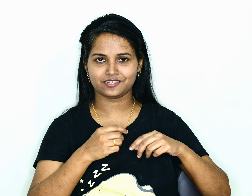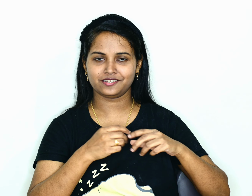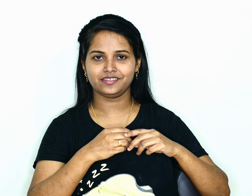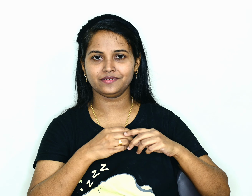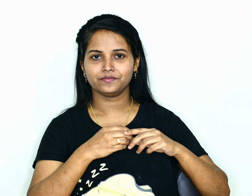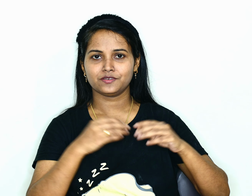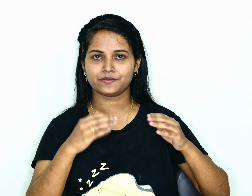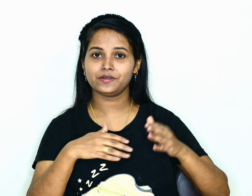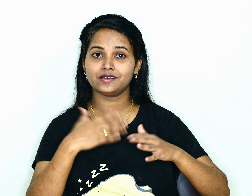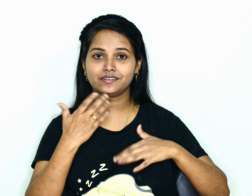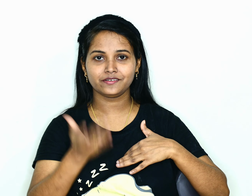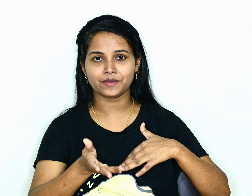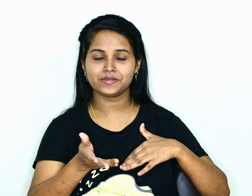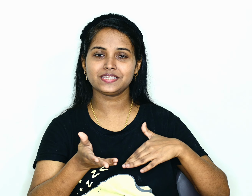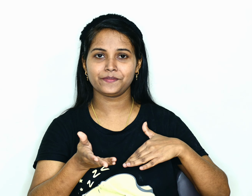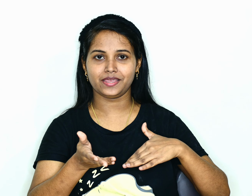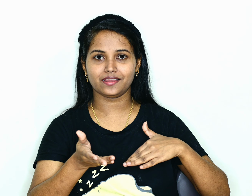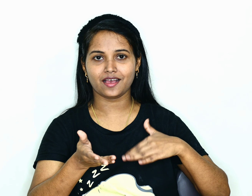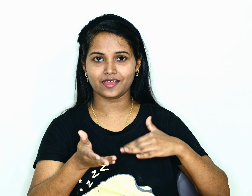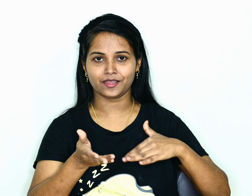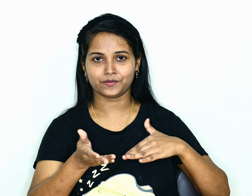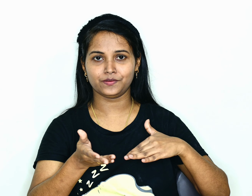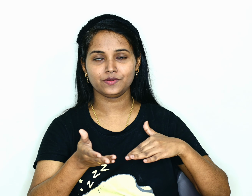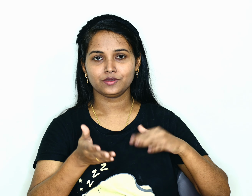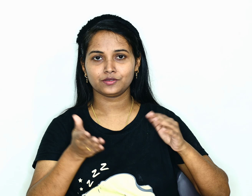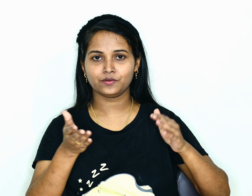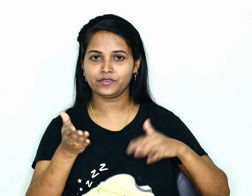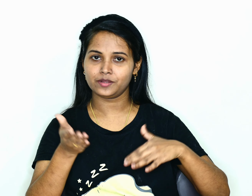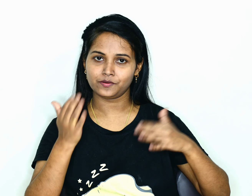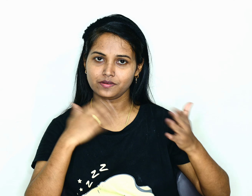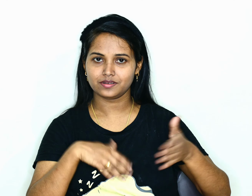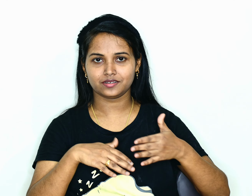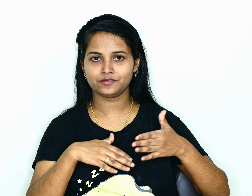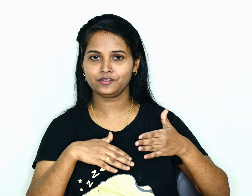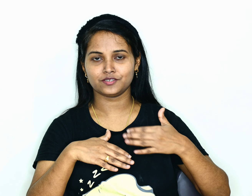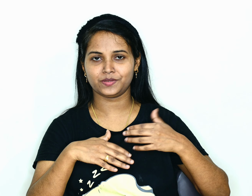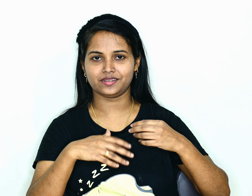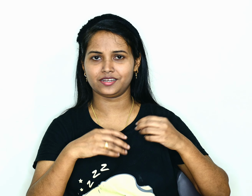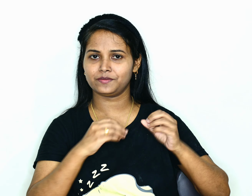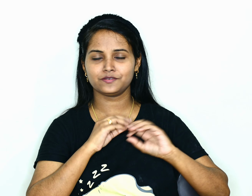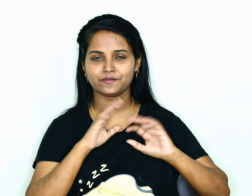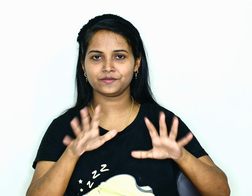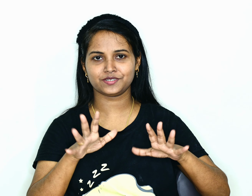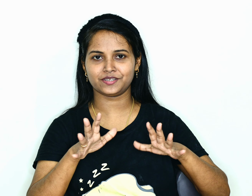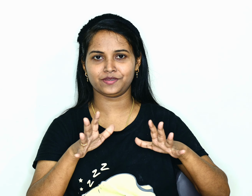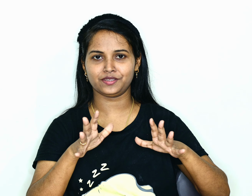इंजेक्शन दिया, उसके बाद बोला अगर वापस ये पेन आ रहा है आपको तो फिर आपको तुरंत हॉस्पिटल आना है। बट उसके बाद मुझे कभी नहीं